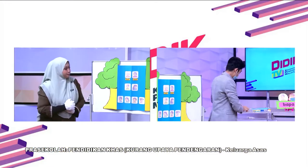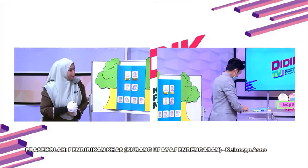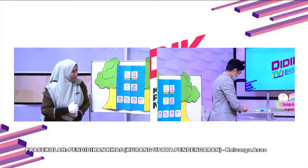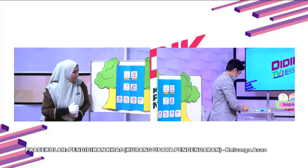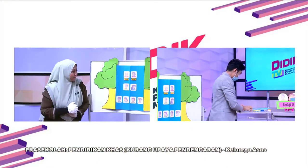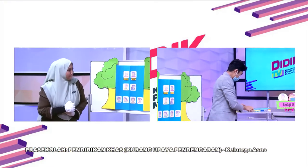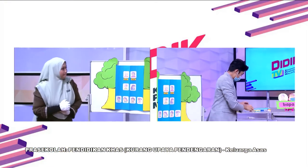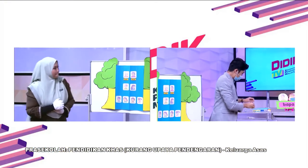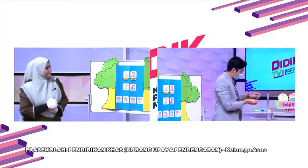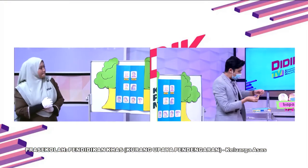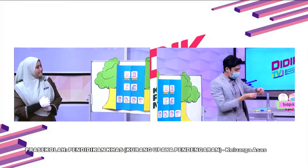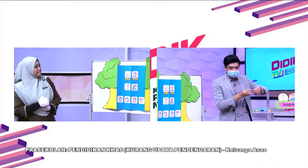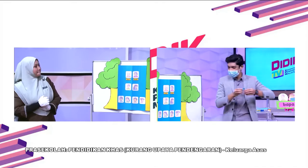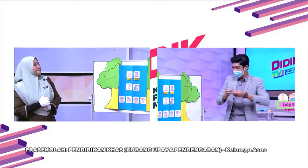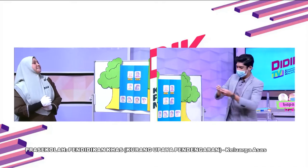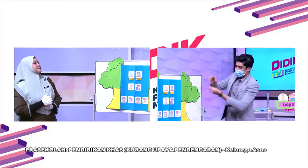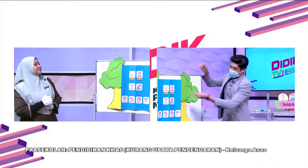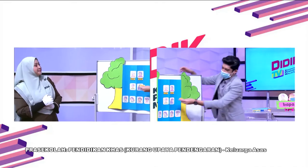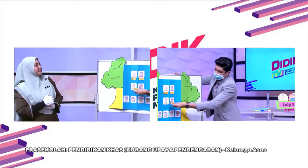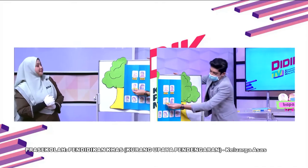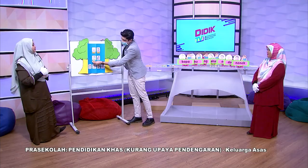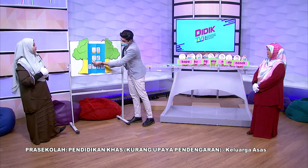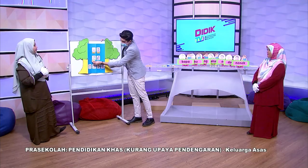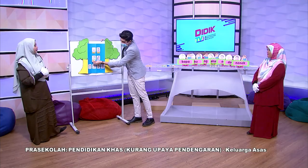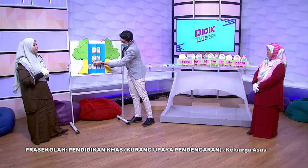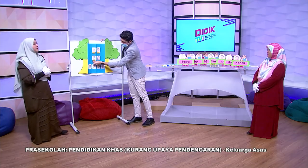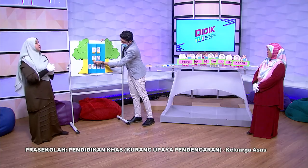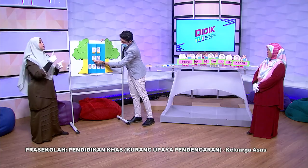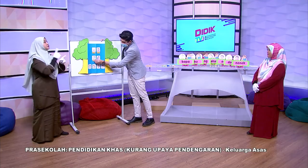itu Jum pejabat pajak sini dekat-dekat sini